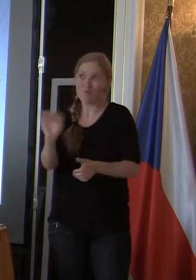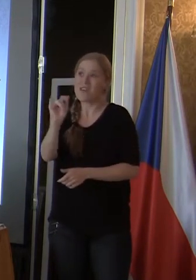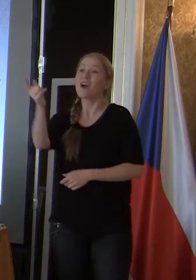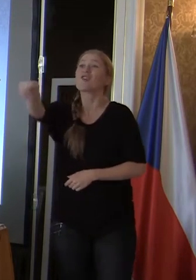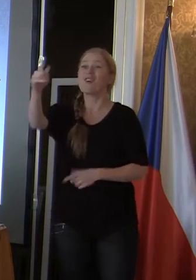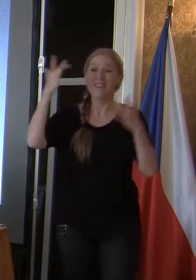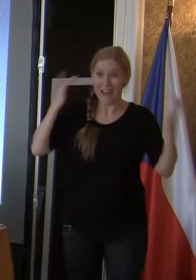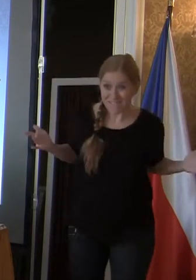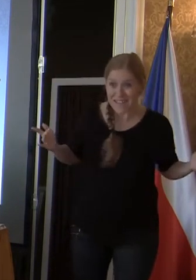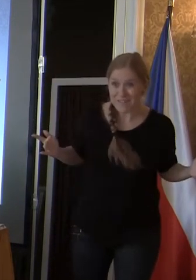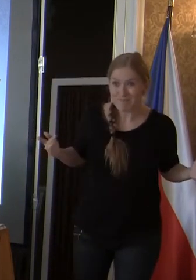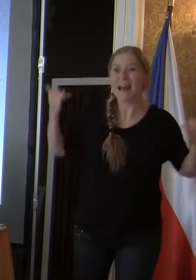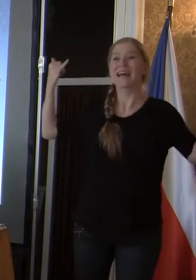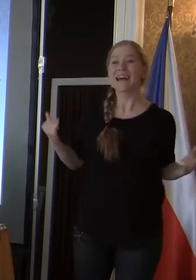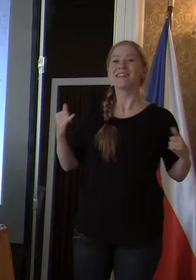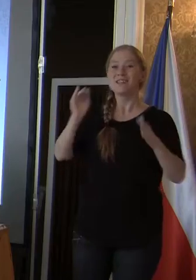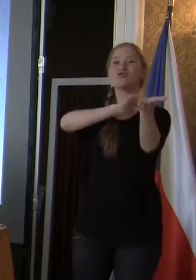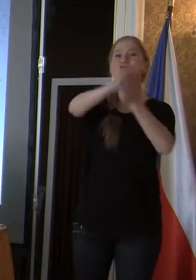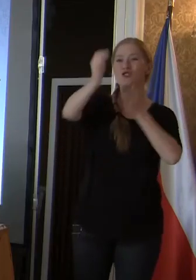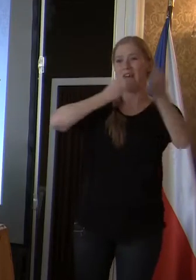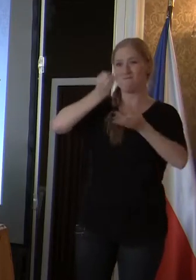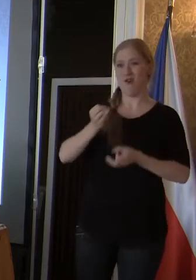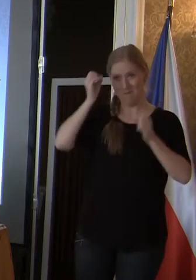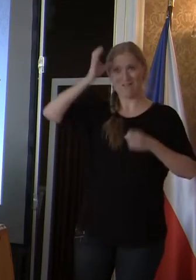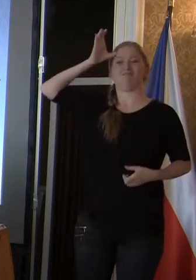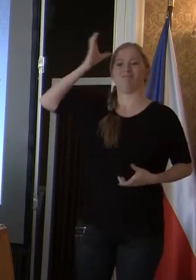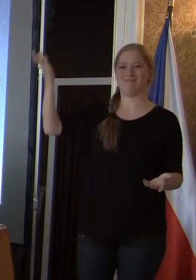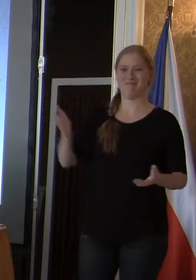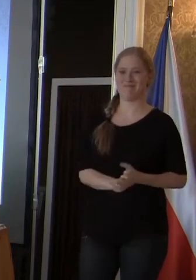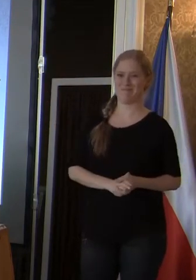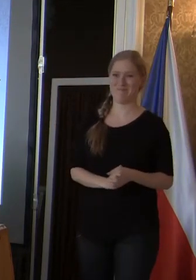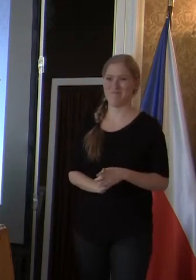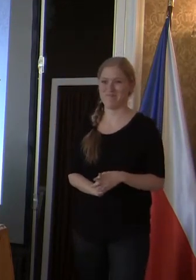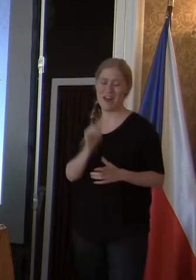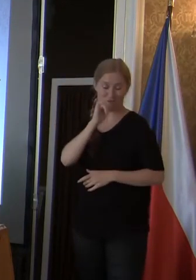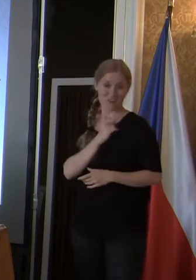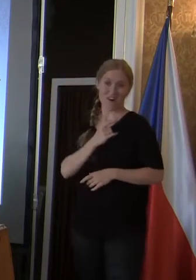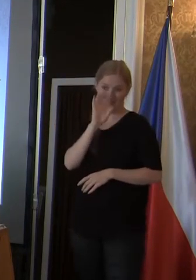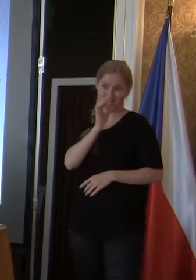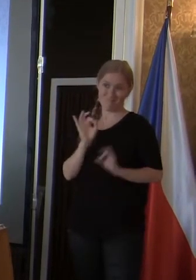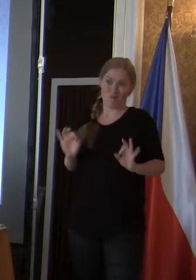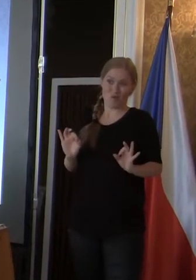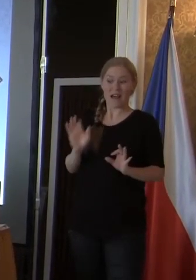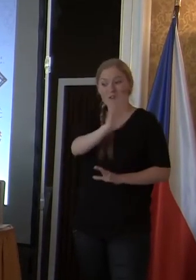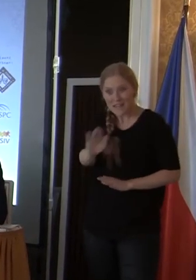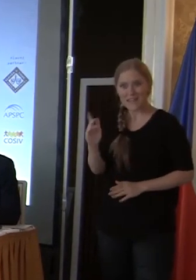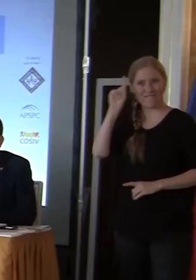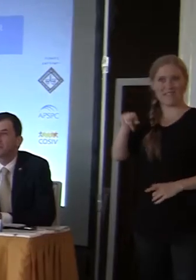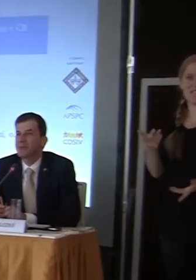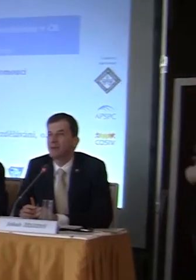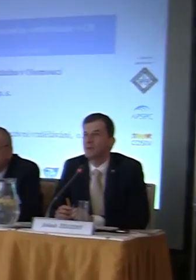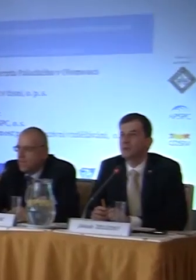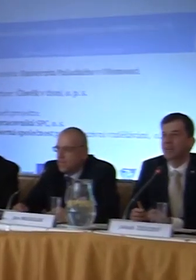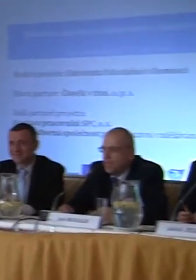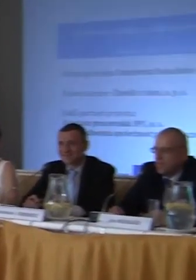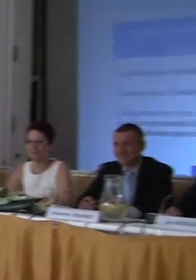samozřejmě. Ne, mě to udělalo radost včera, opravdu. Tak, prosím, nějaká další otázka nebo